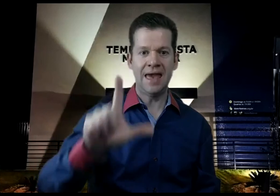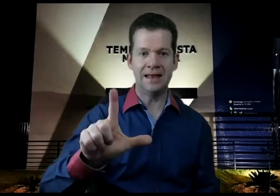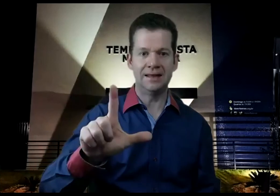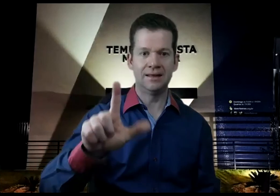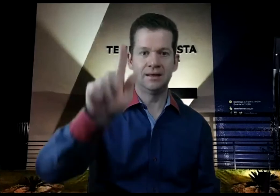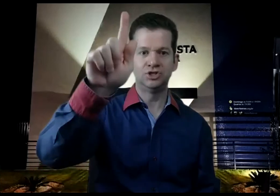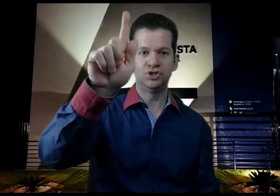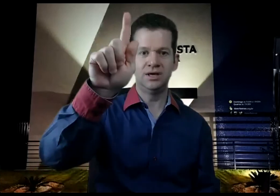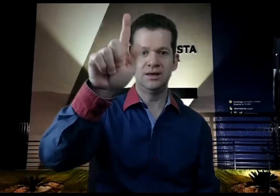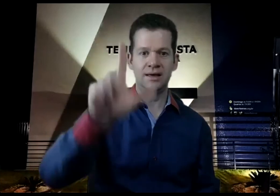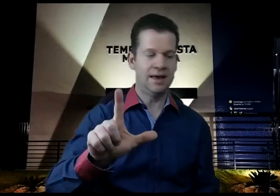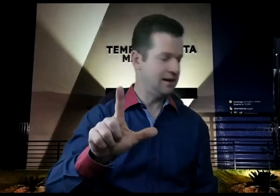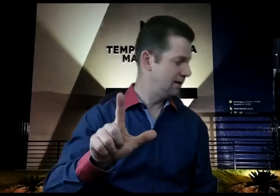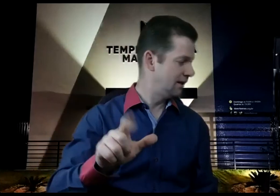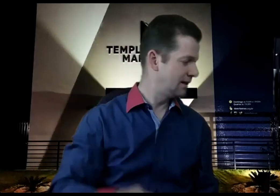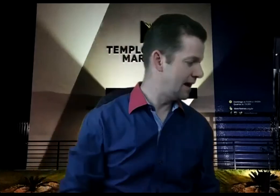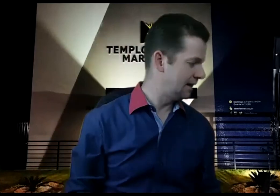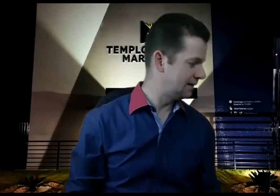GL. GL. Gálatas.